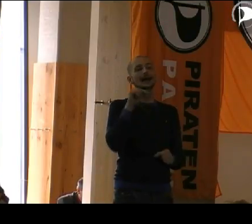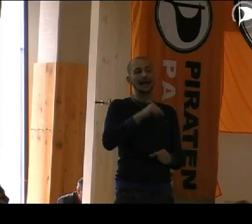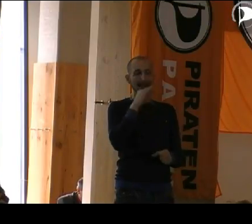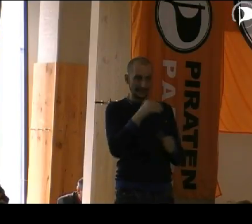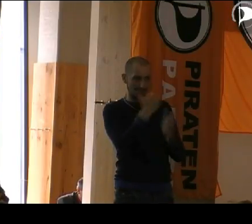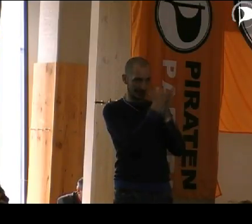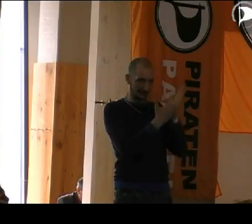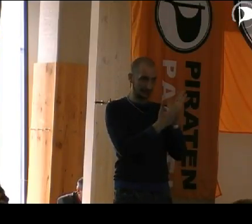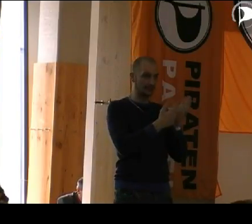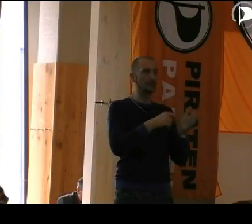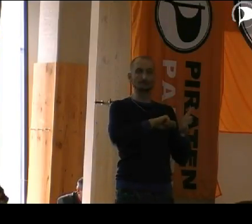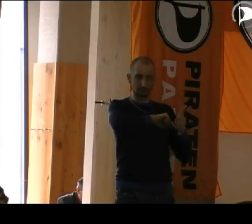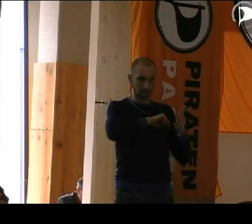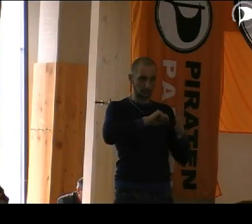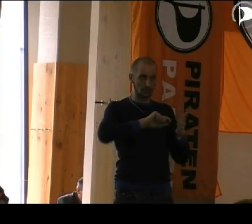zu